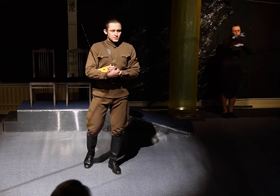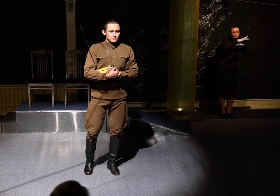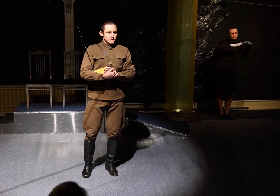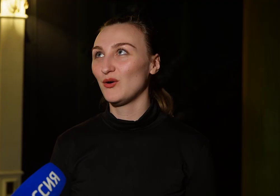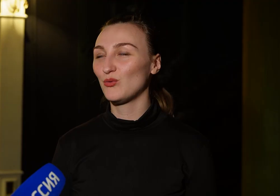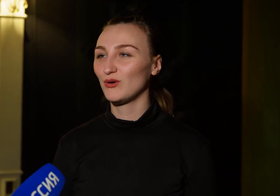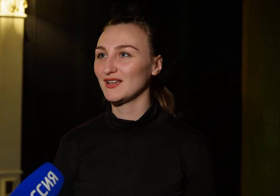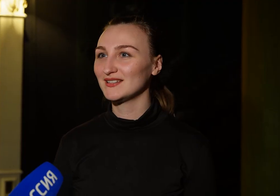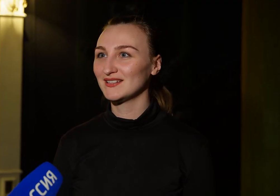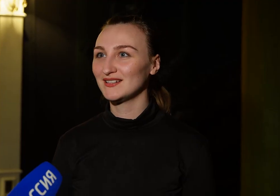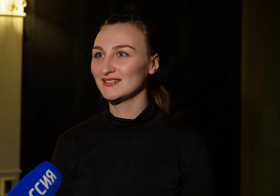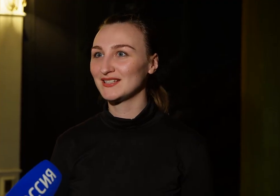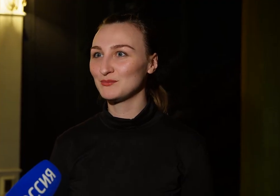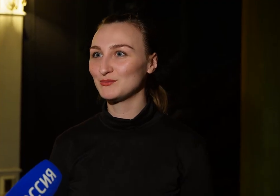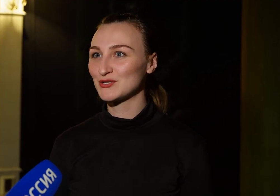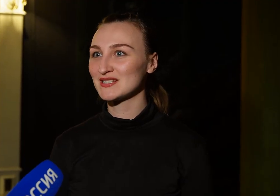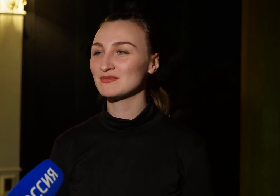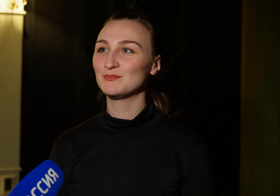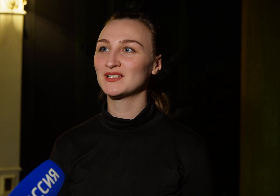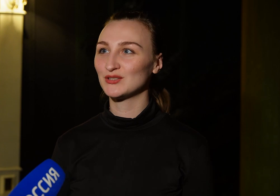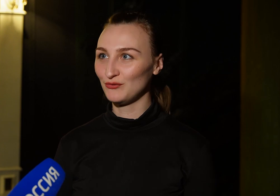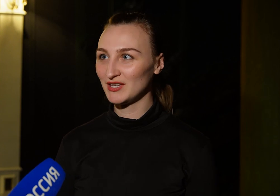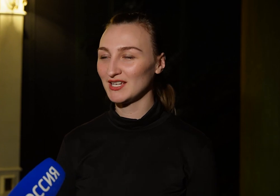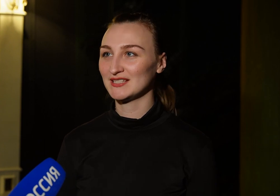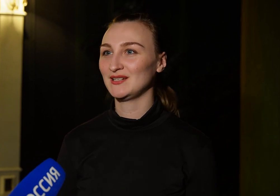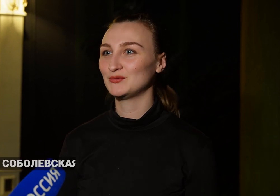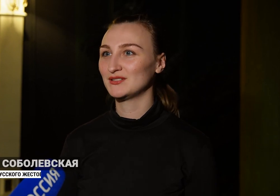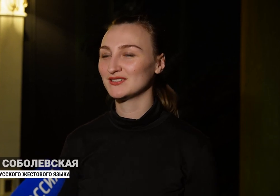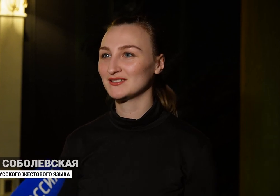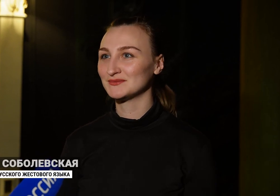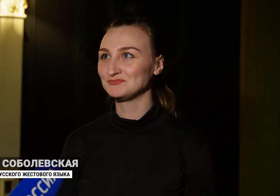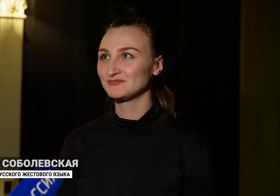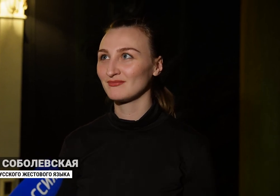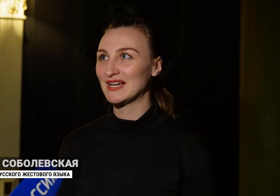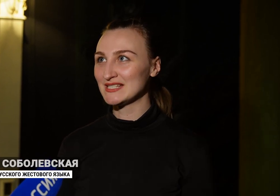героев. Ой, это требует большой, на самом деле, подготовки, это требует...